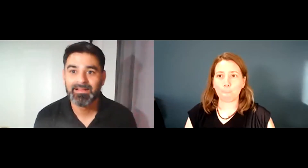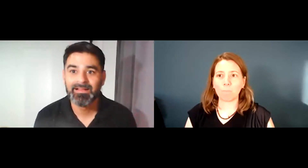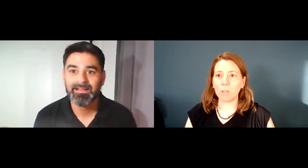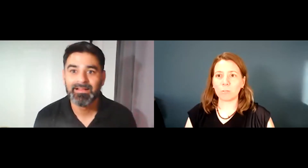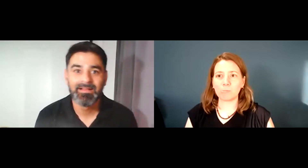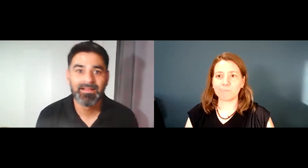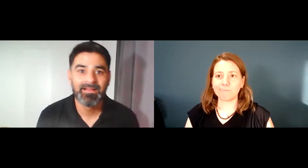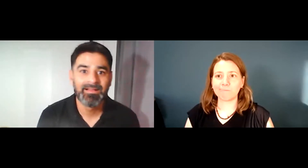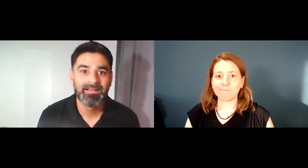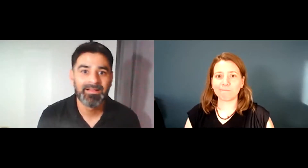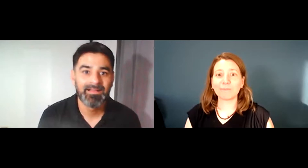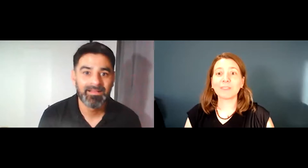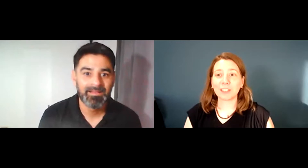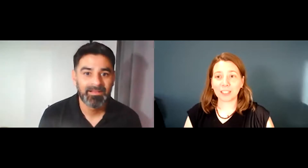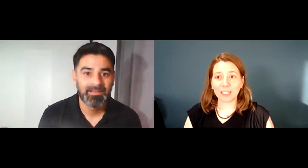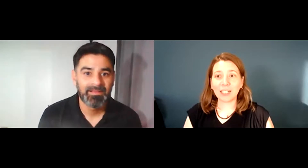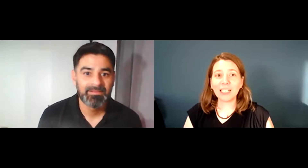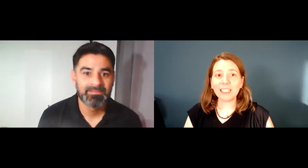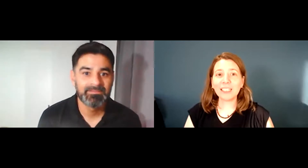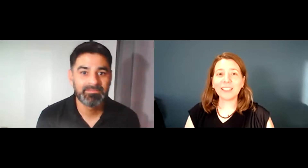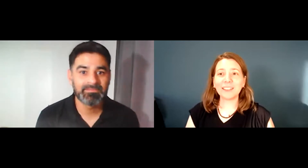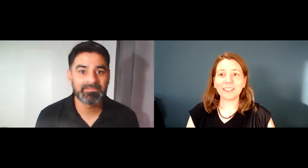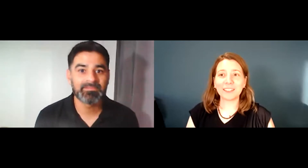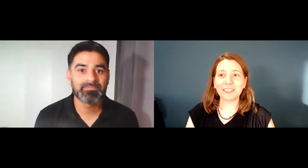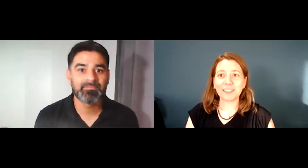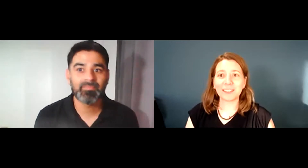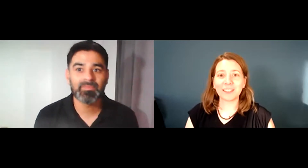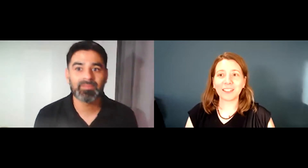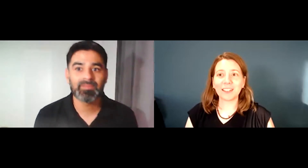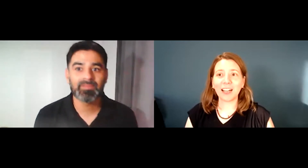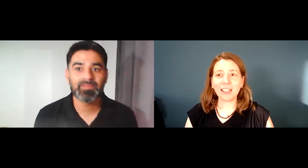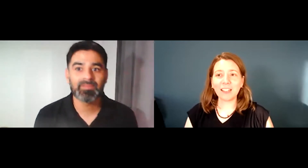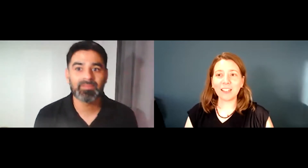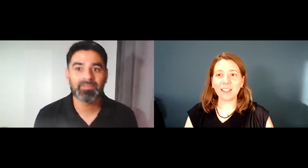No. Ali, no entendí. Ali. No lo vi. Ali.